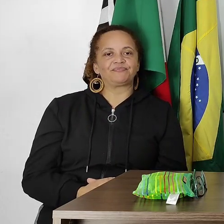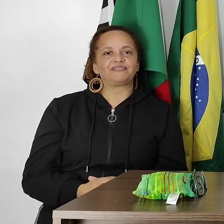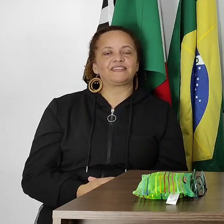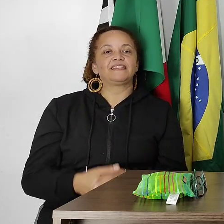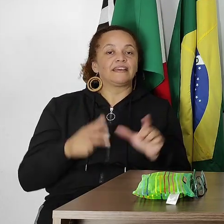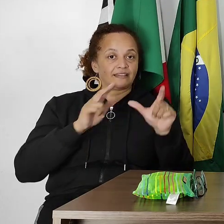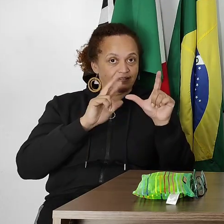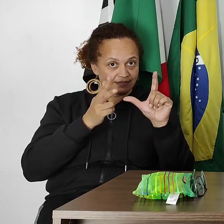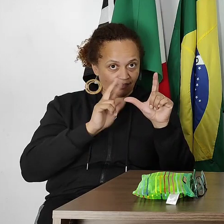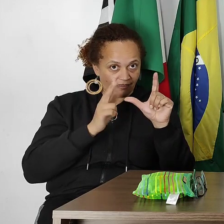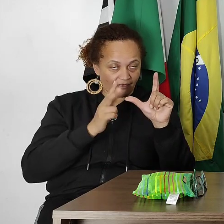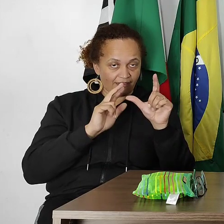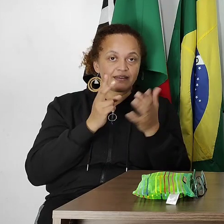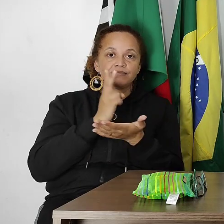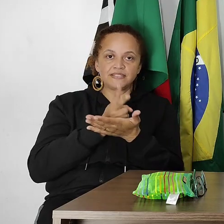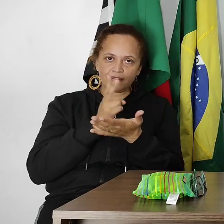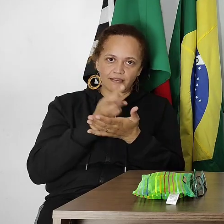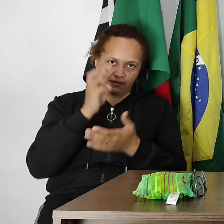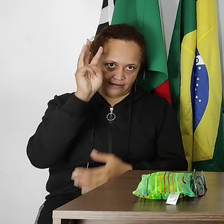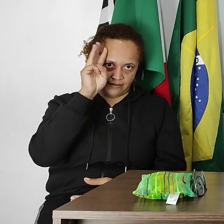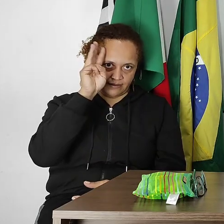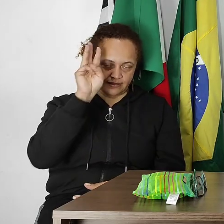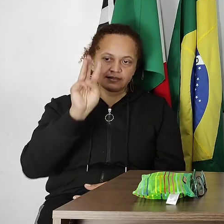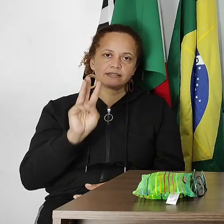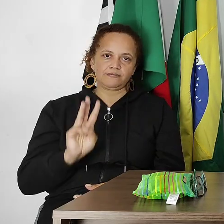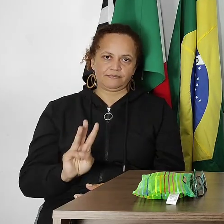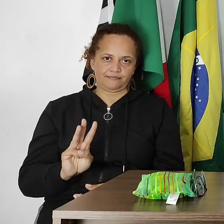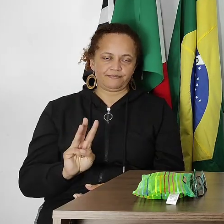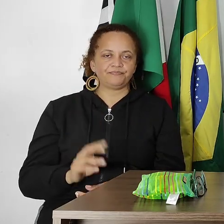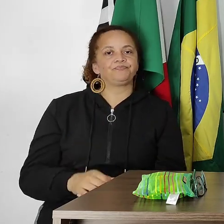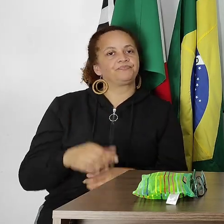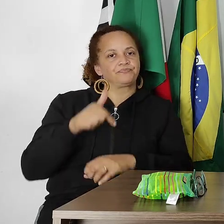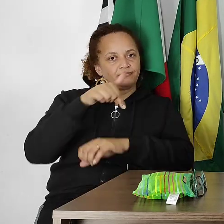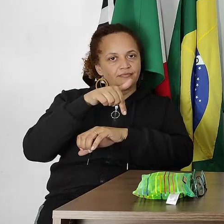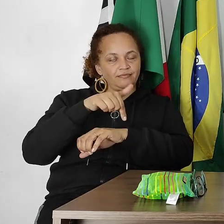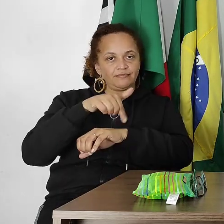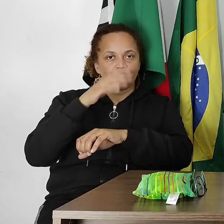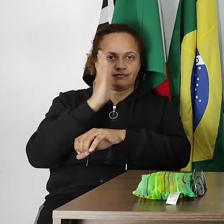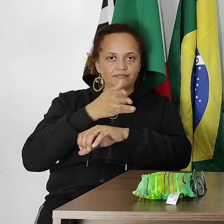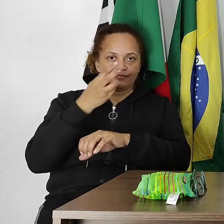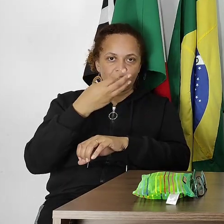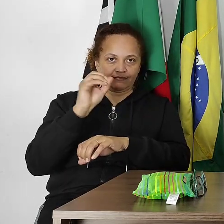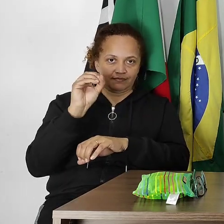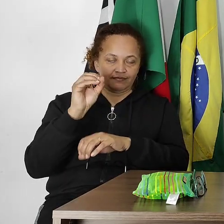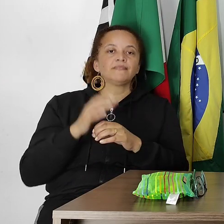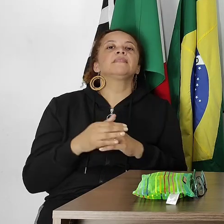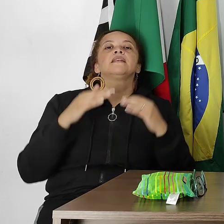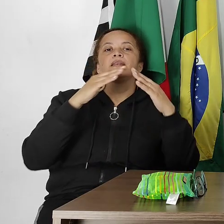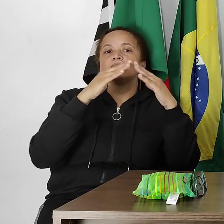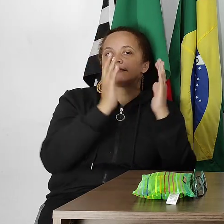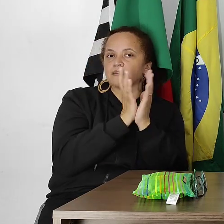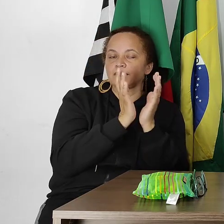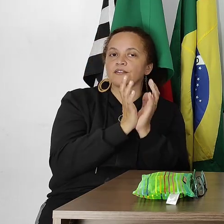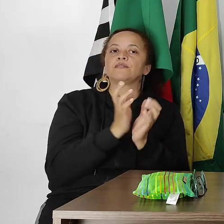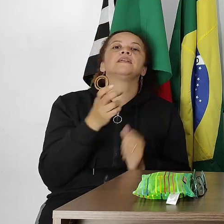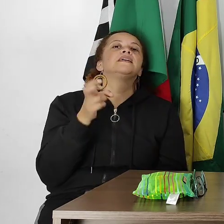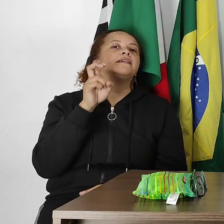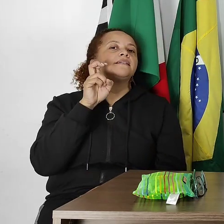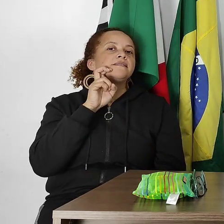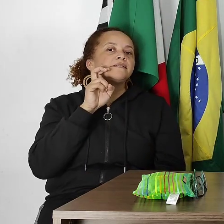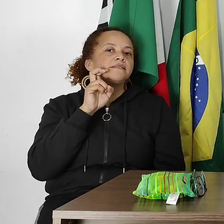das lives terça-feira, às 19h30, célula nos lares quinta e sexta